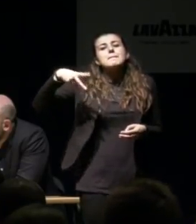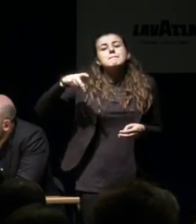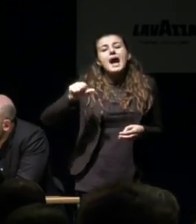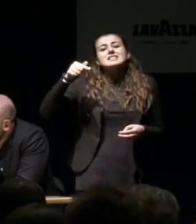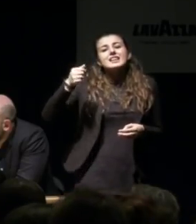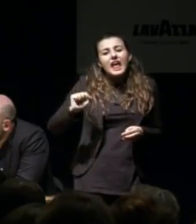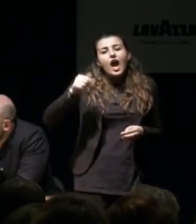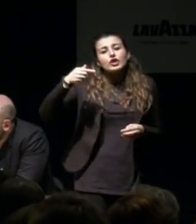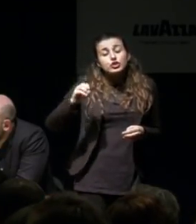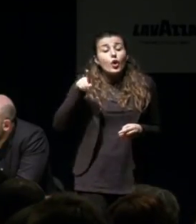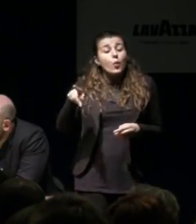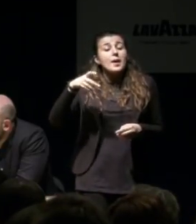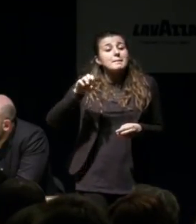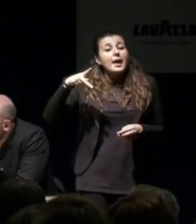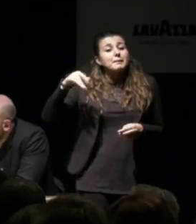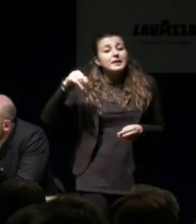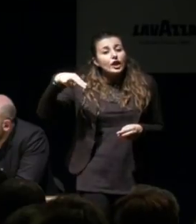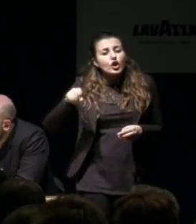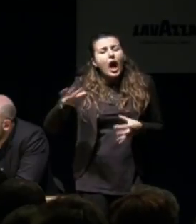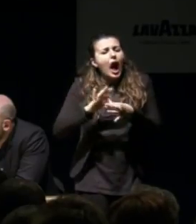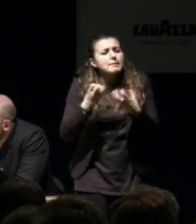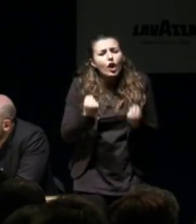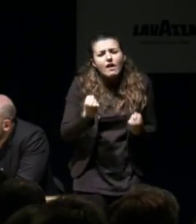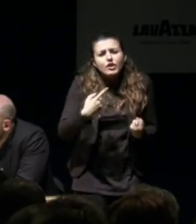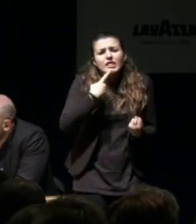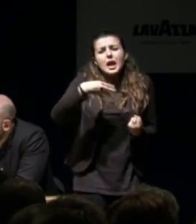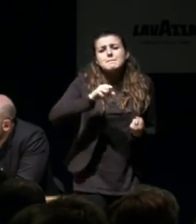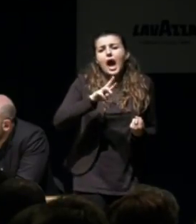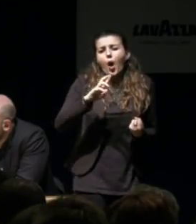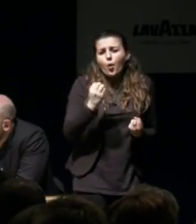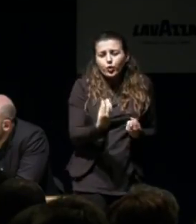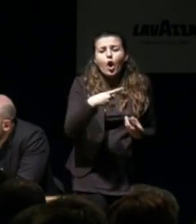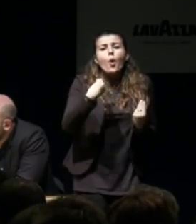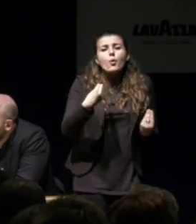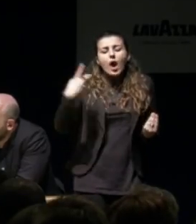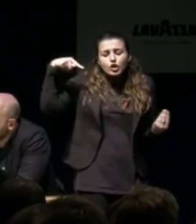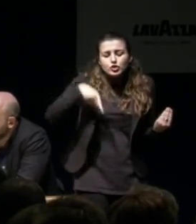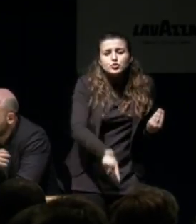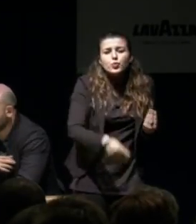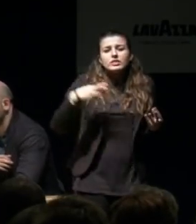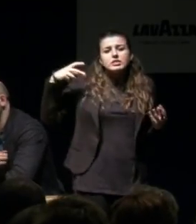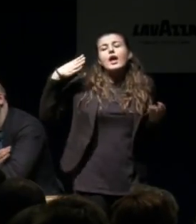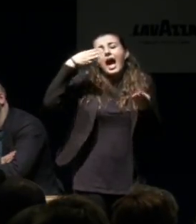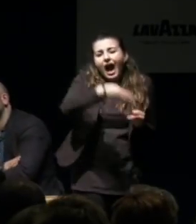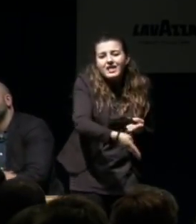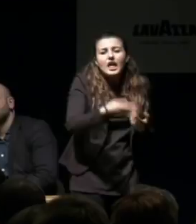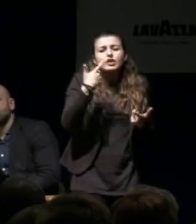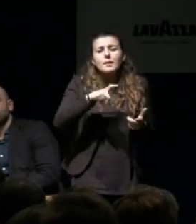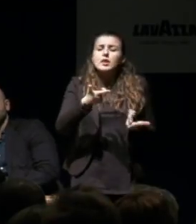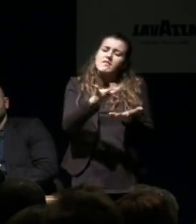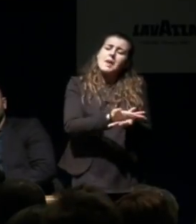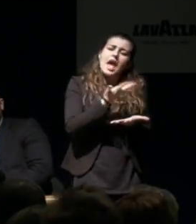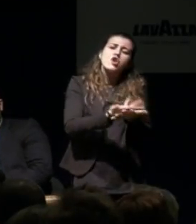sapere che peppino era stato molto amico di mauro quando lo era sceso a sud lo sapevo vagamente lì mi hanno